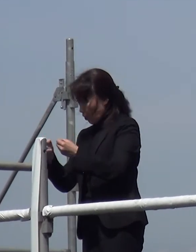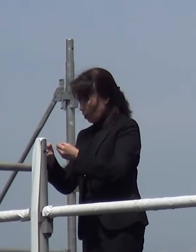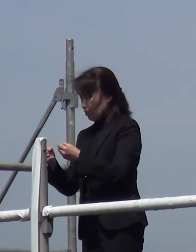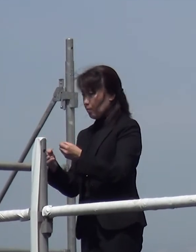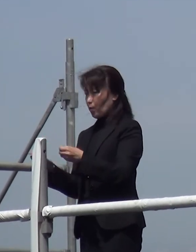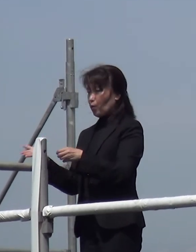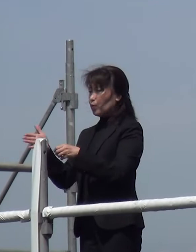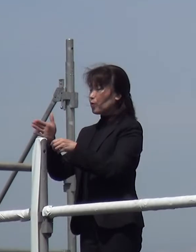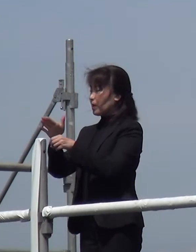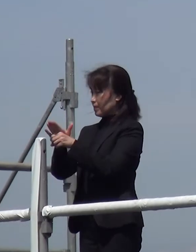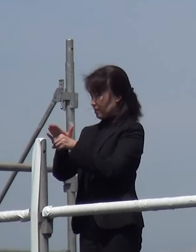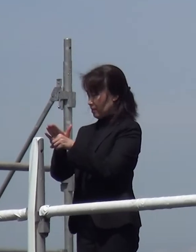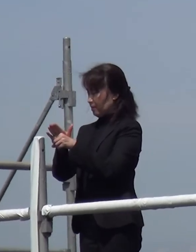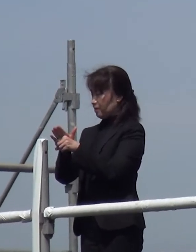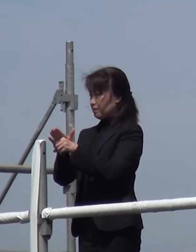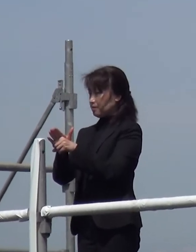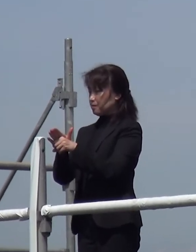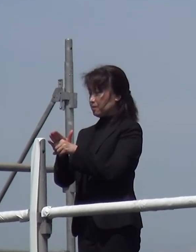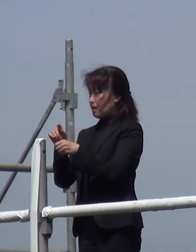れますが、